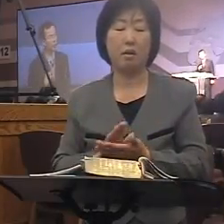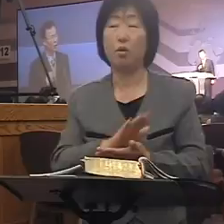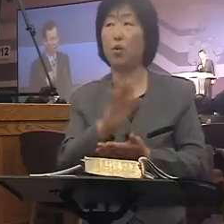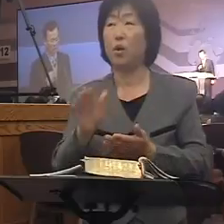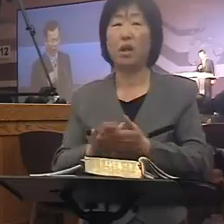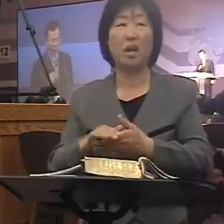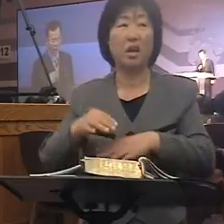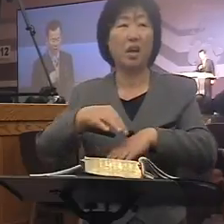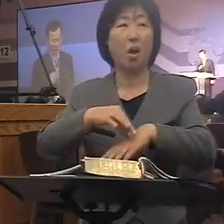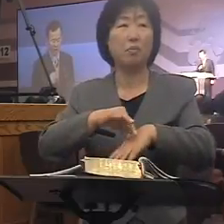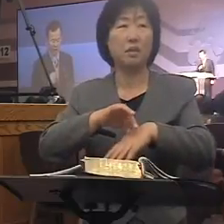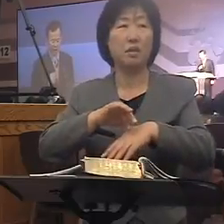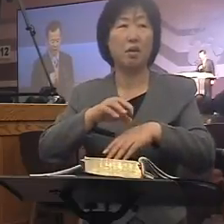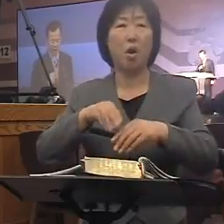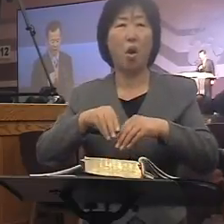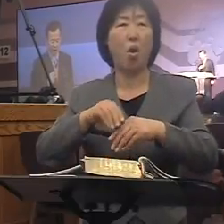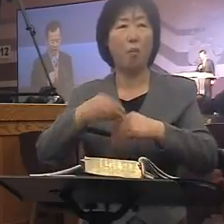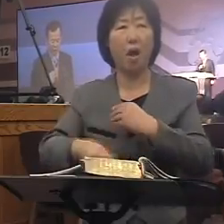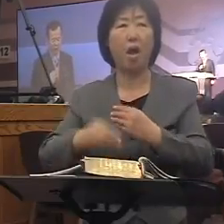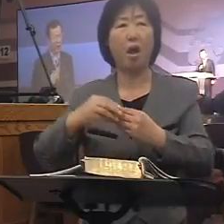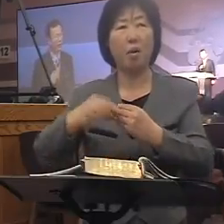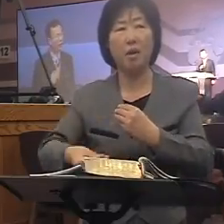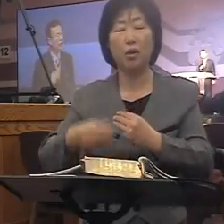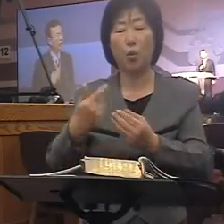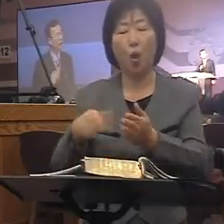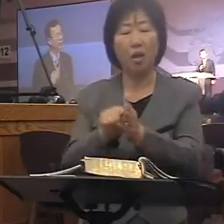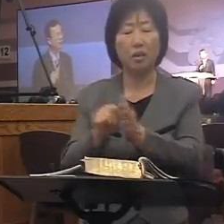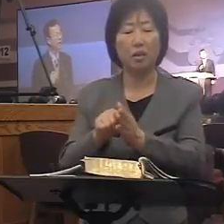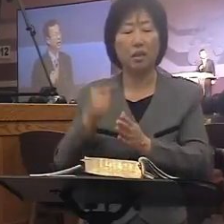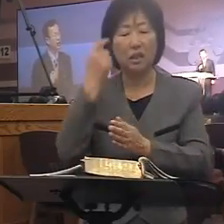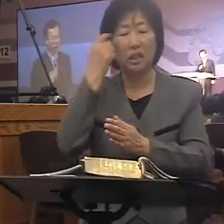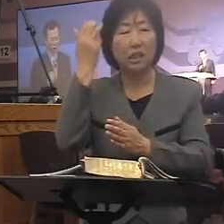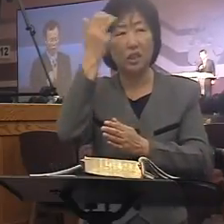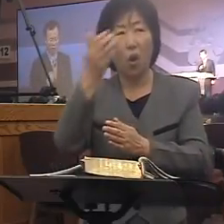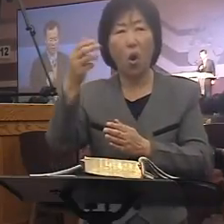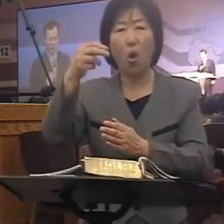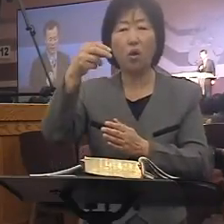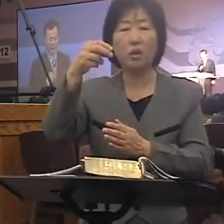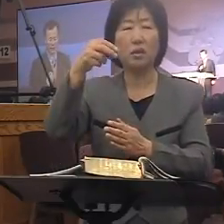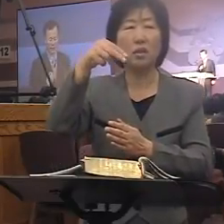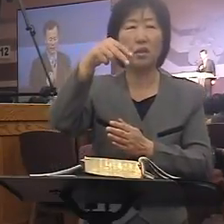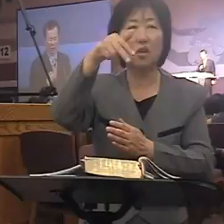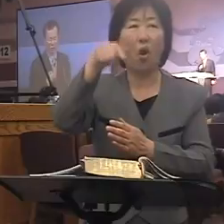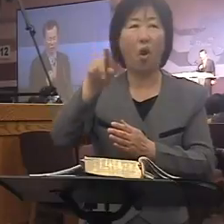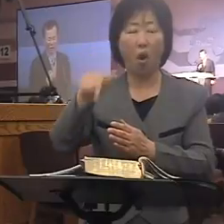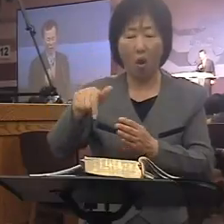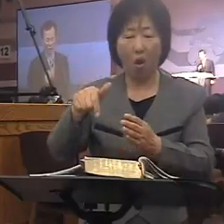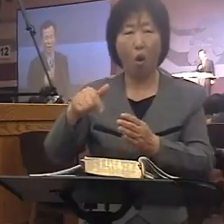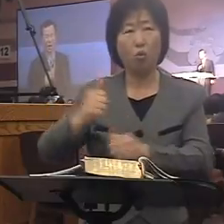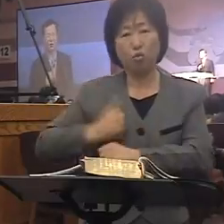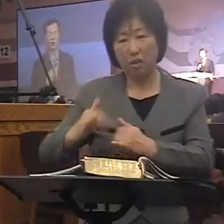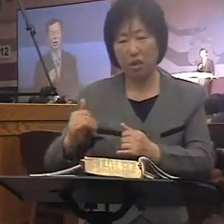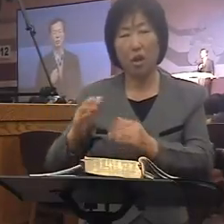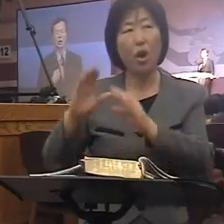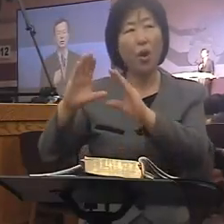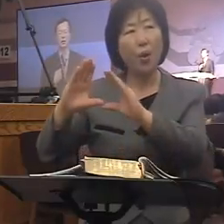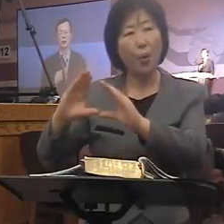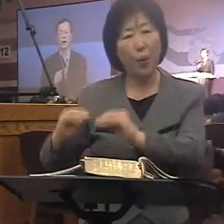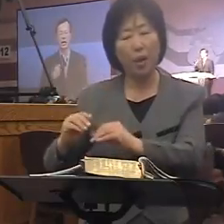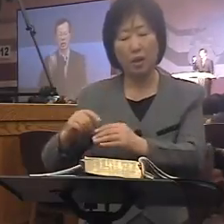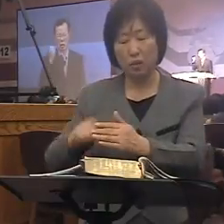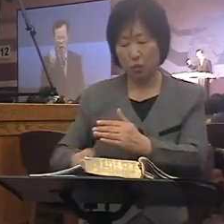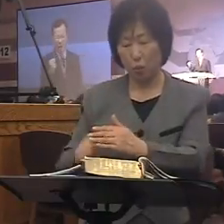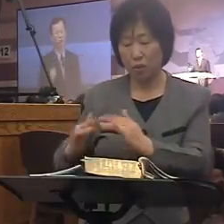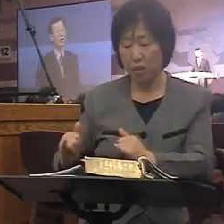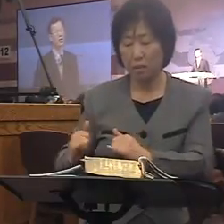우리의 껍질을 벗기시기 위해, 우리의 영적 군사를 녹여주시기 위해, 우리의 속사람을 새롭게 하시기